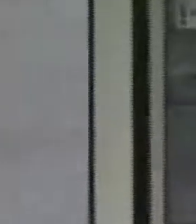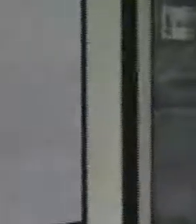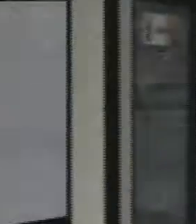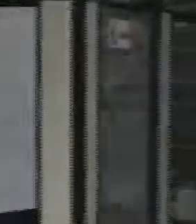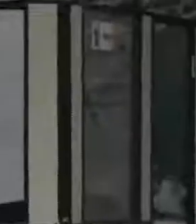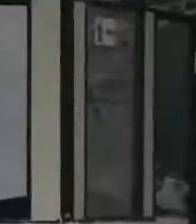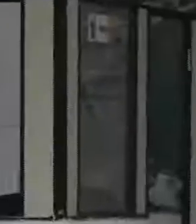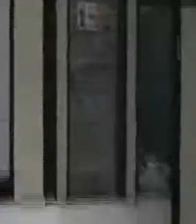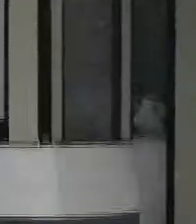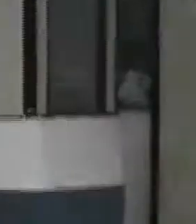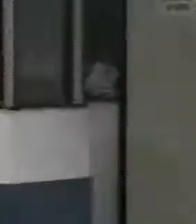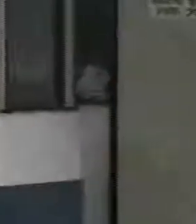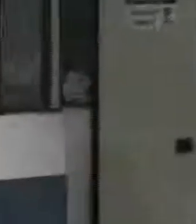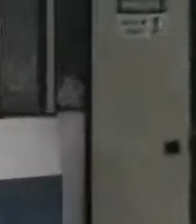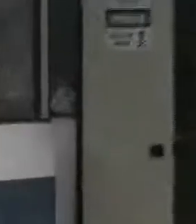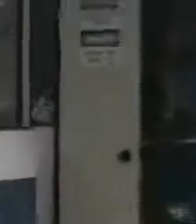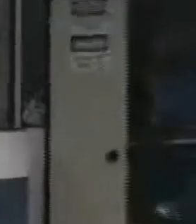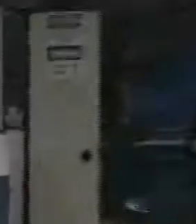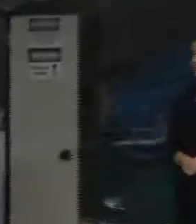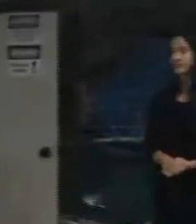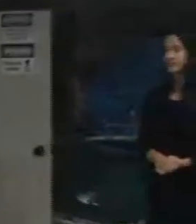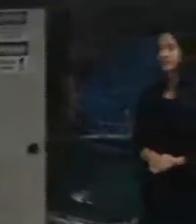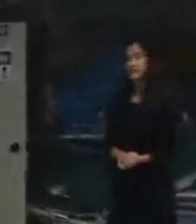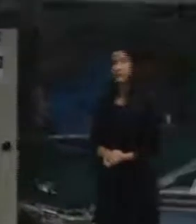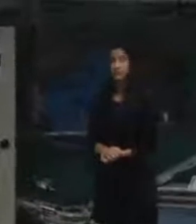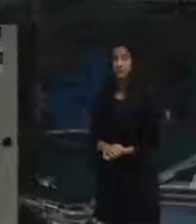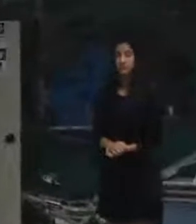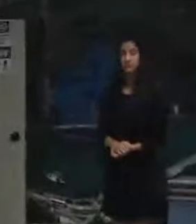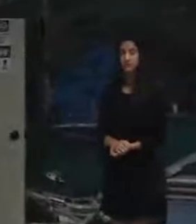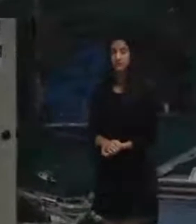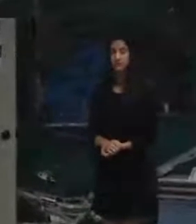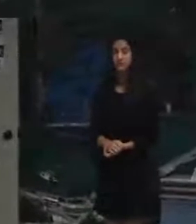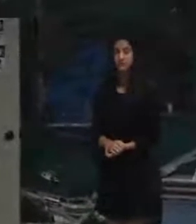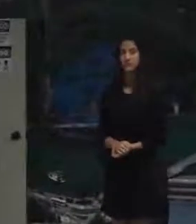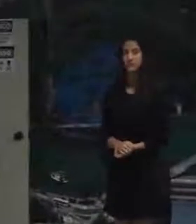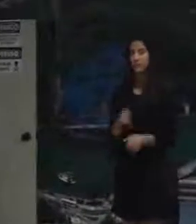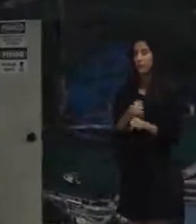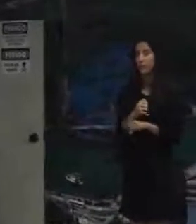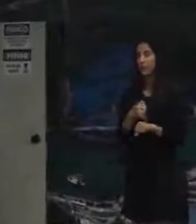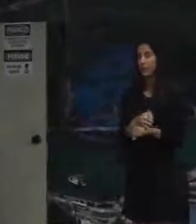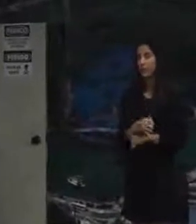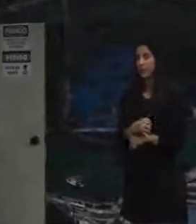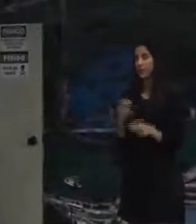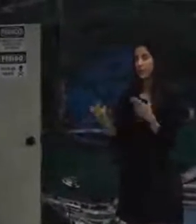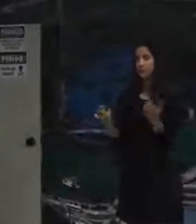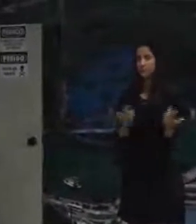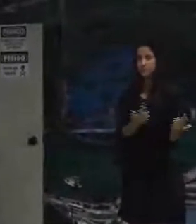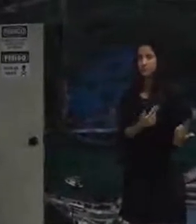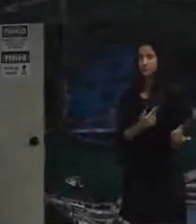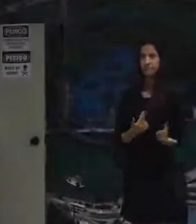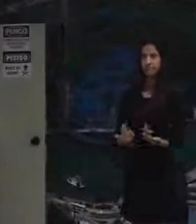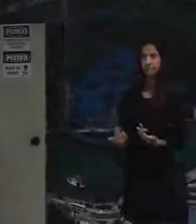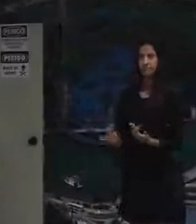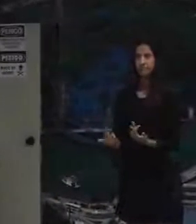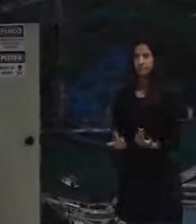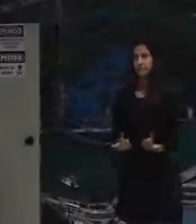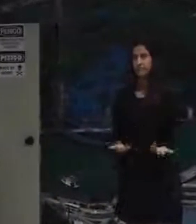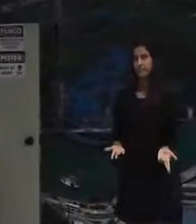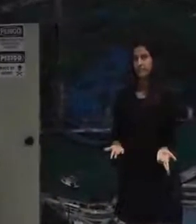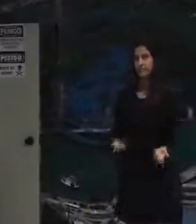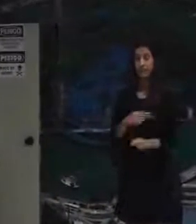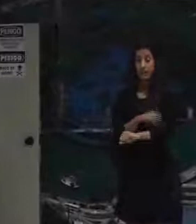Teotônio Vilela. É o mesmo valor, vereador Augusto, do armarinho do Iguape. A taxa é a mesma do armarinho do Nossa